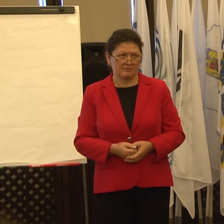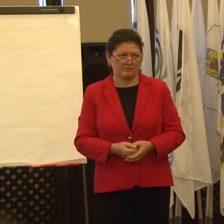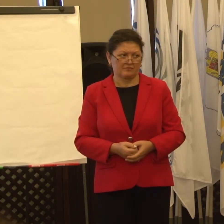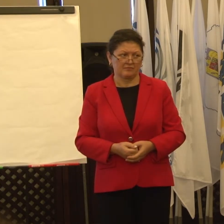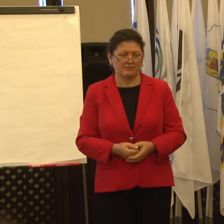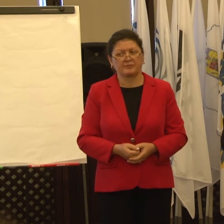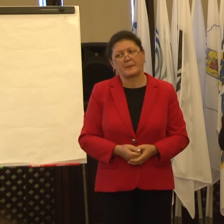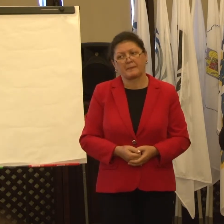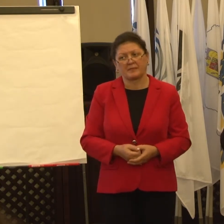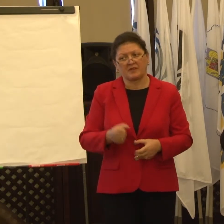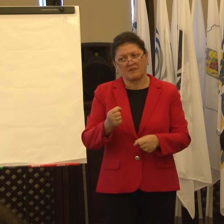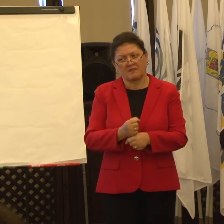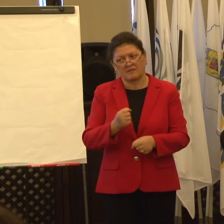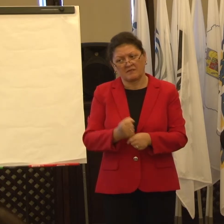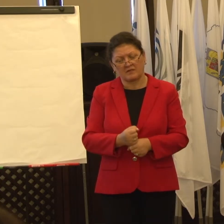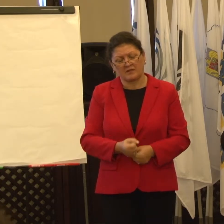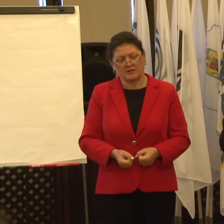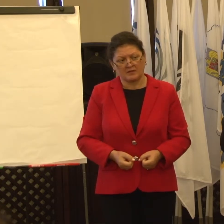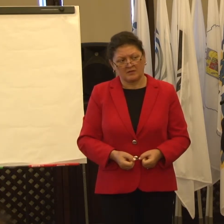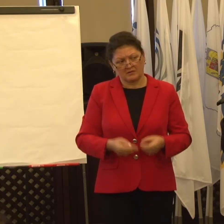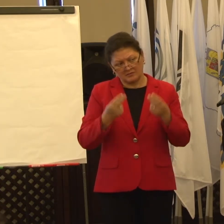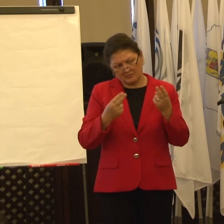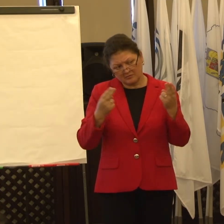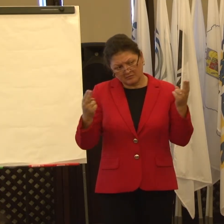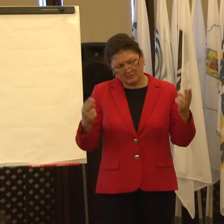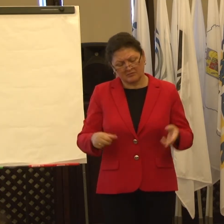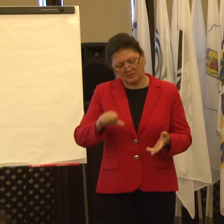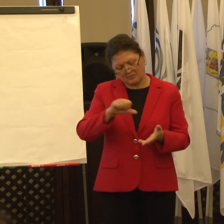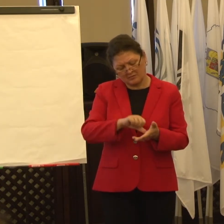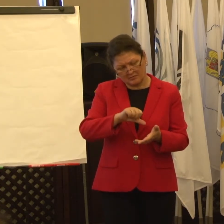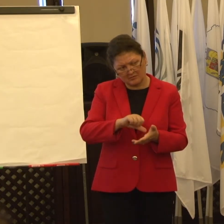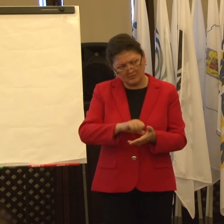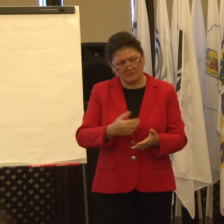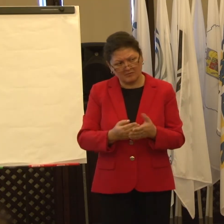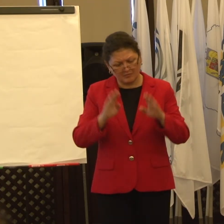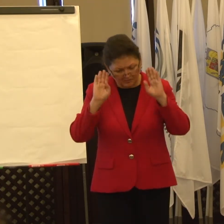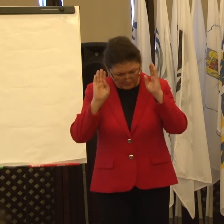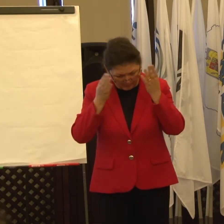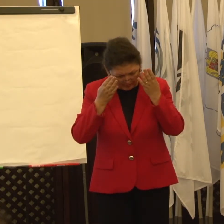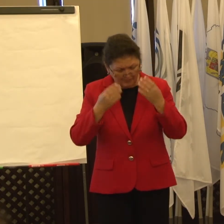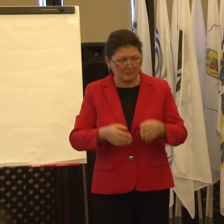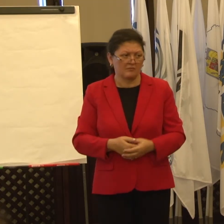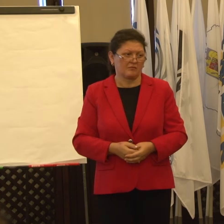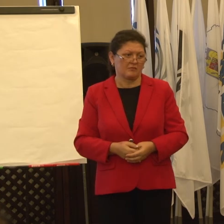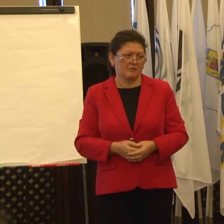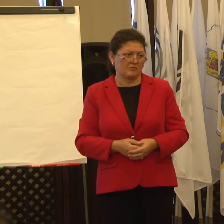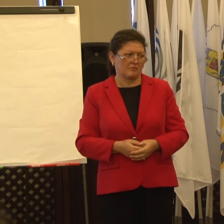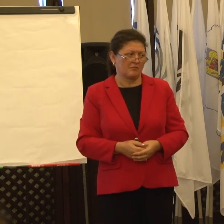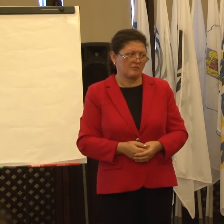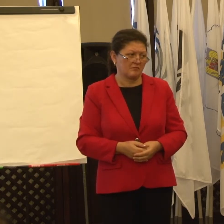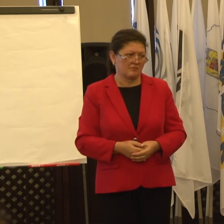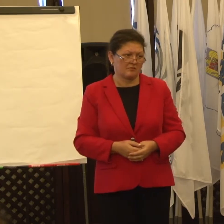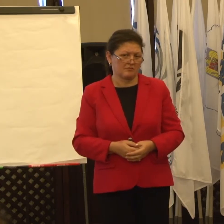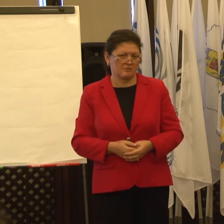fapt, facem, nu de dragul de a face. Centre sunt o mulțime astăzi, mai puține